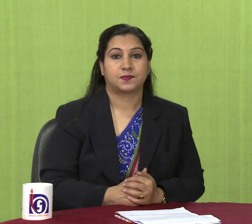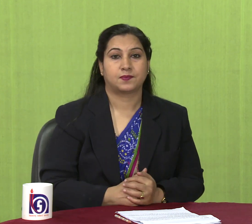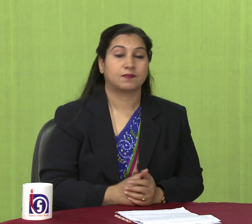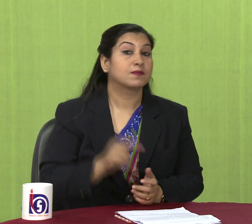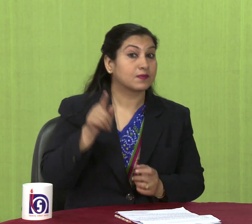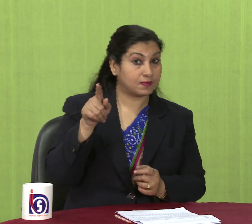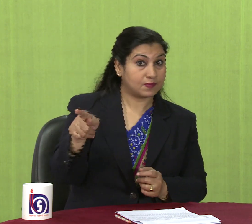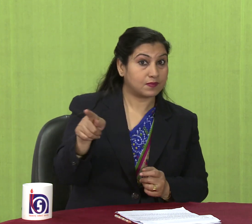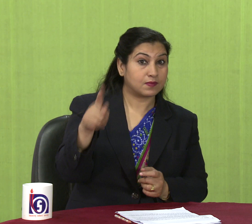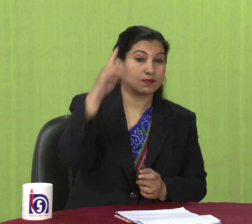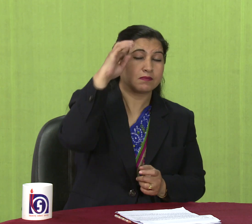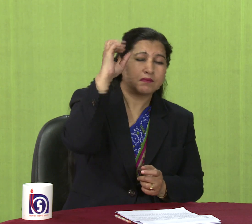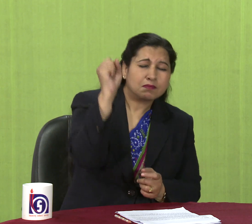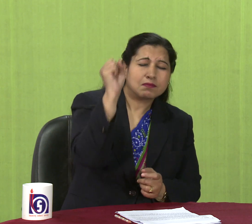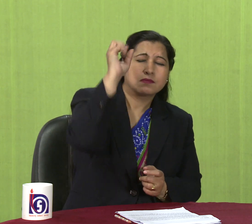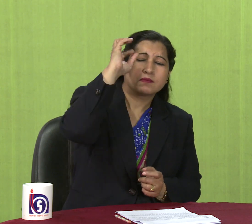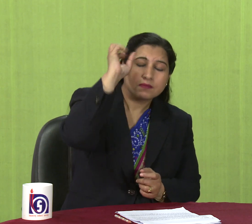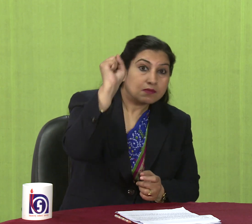उनका स्मरण करते ही